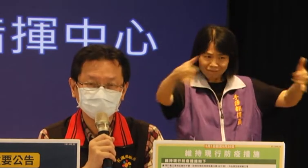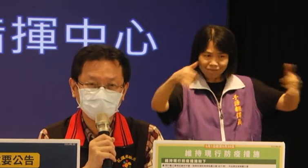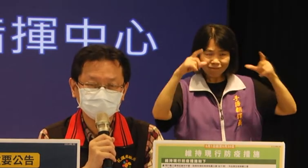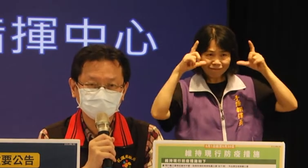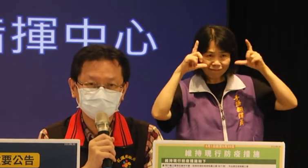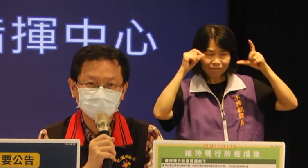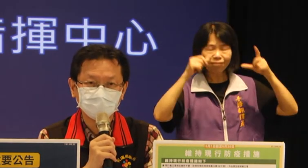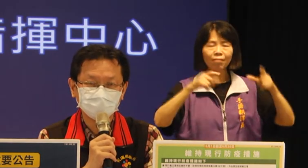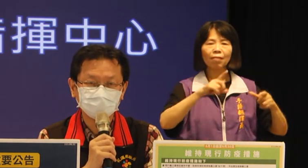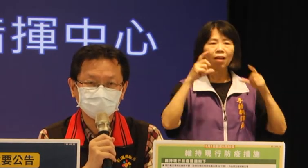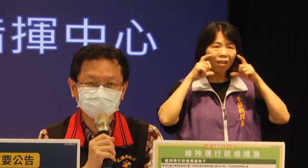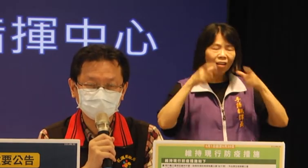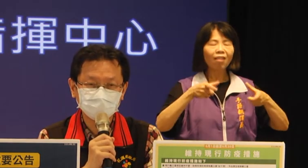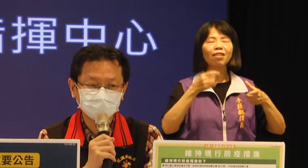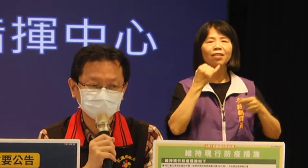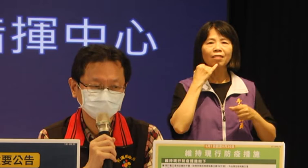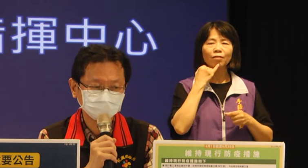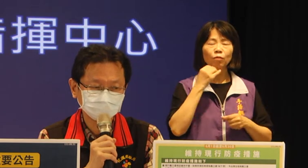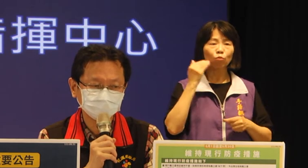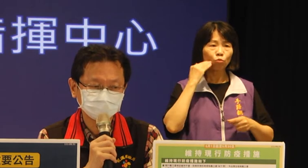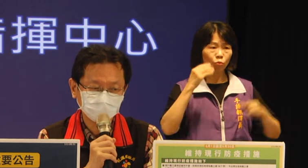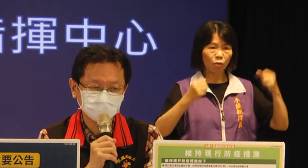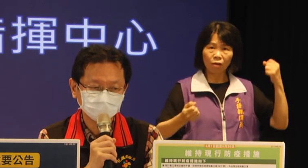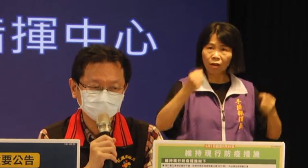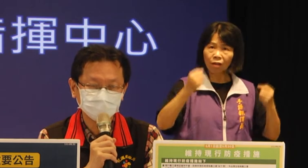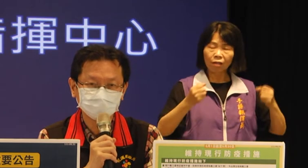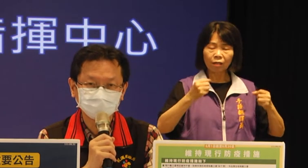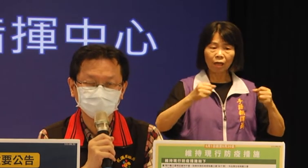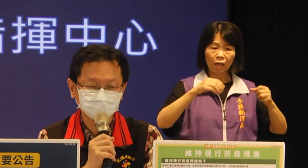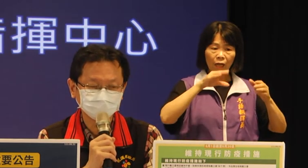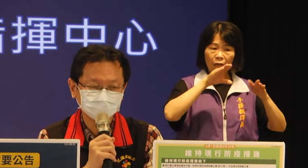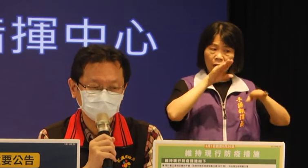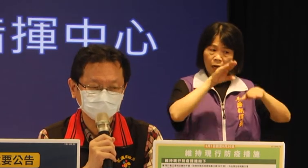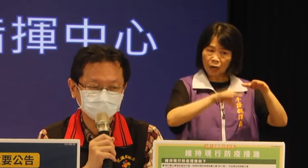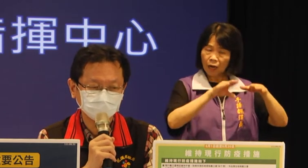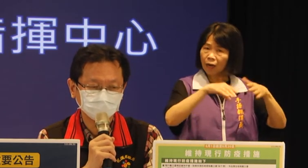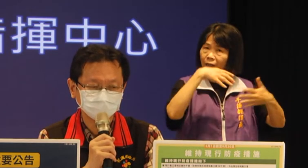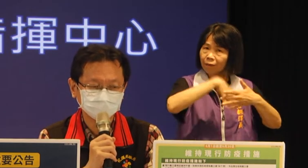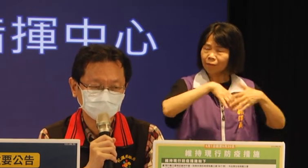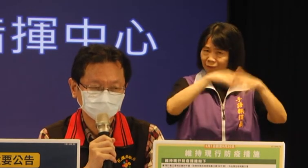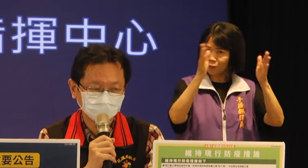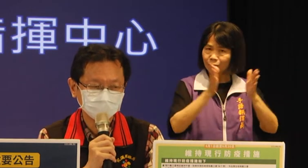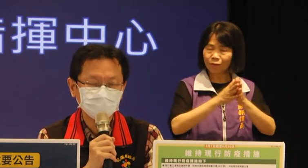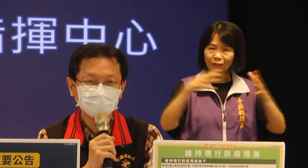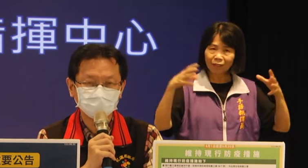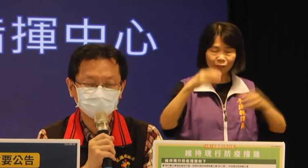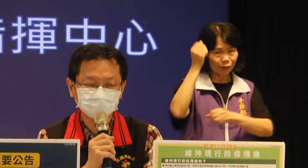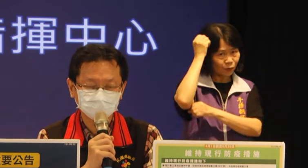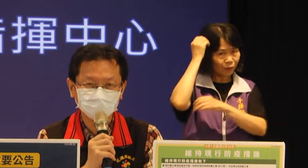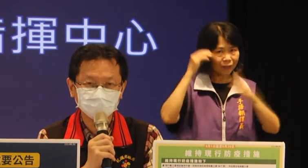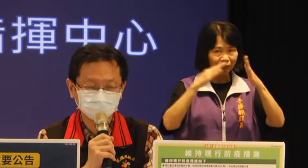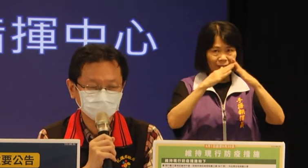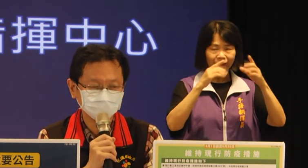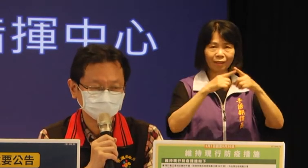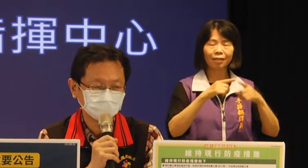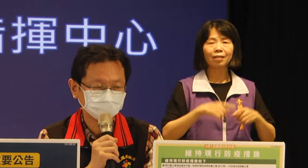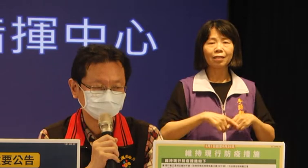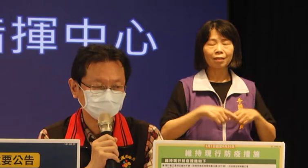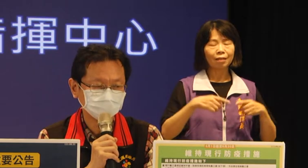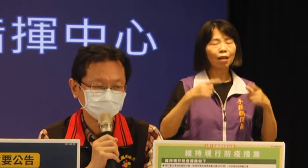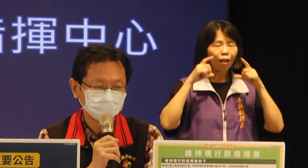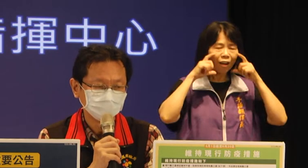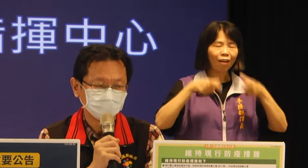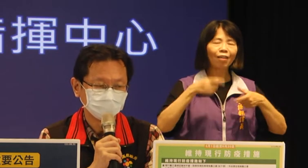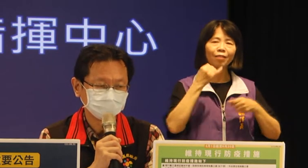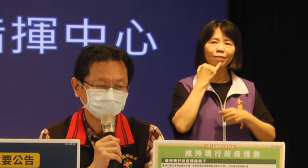你自己开车，而且车内都是自己的家人，都是同住家人同住家人的话，那你车内也可以不用戴口